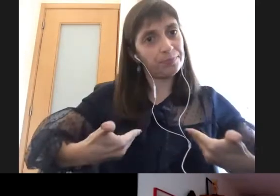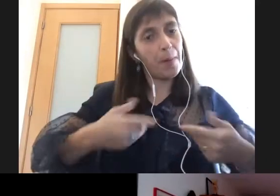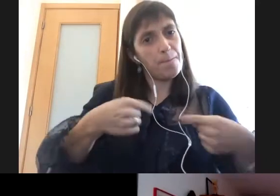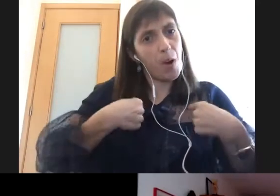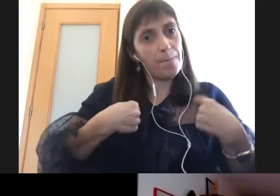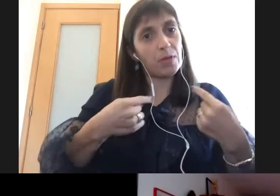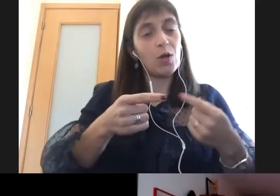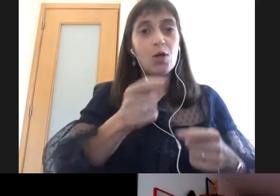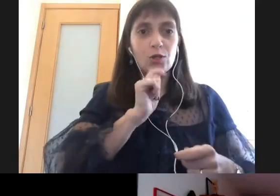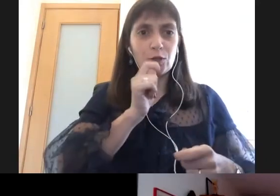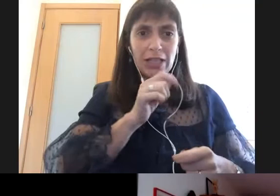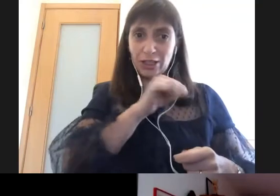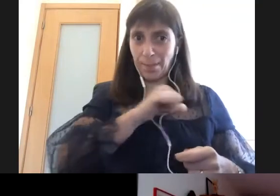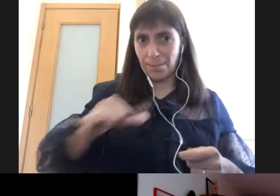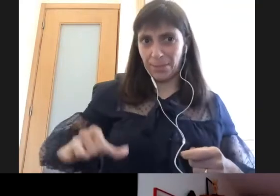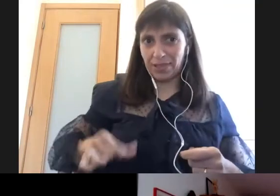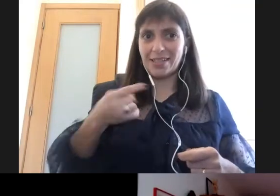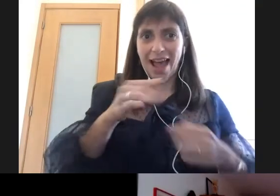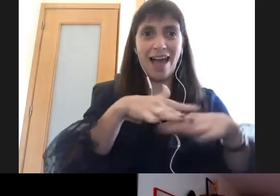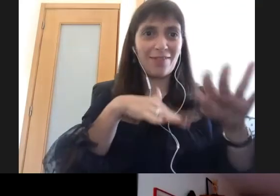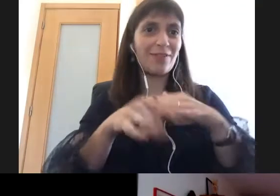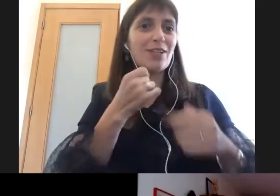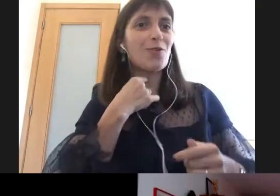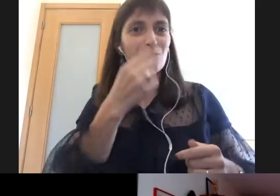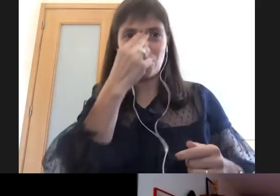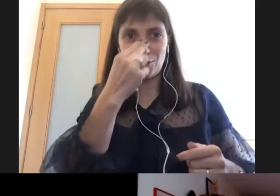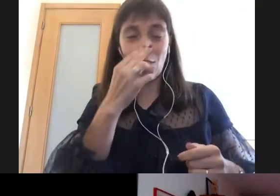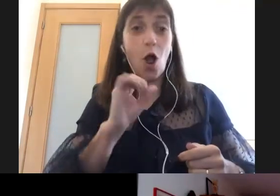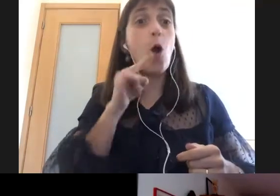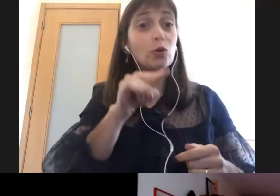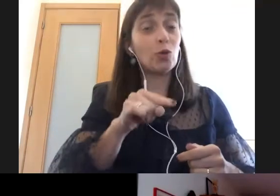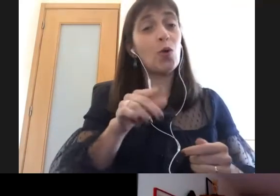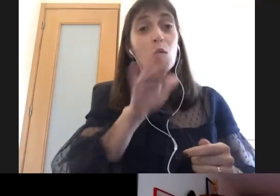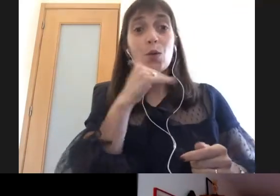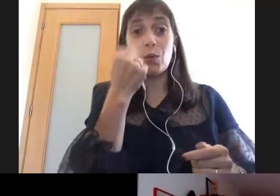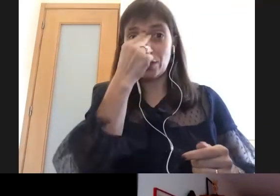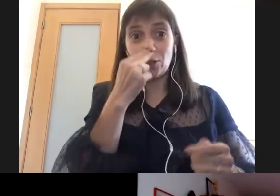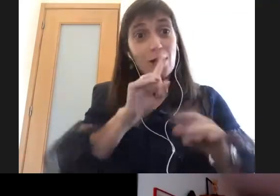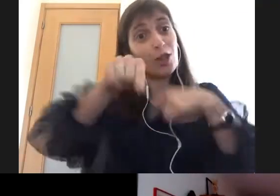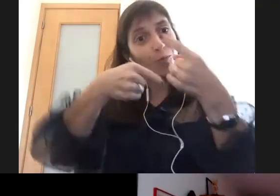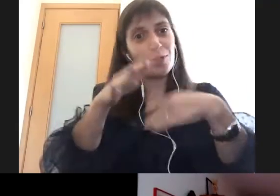que teve preguiça de fazer o curso de História ou um historiador que foi fazer jornalismo?